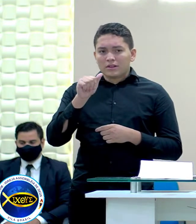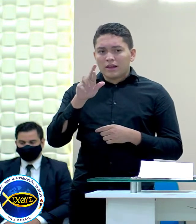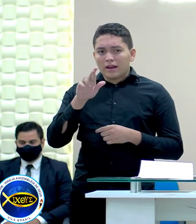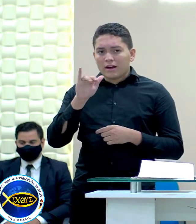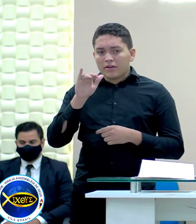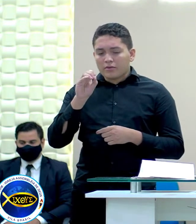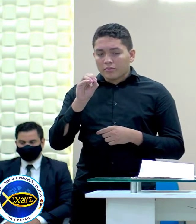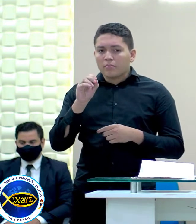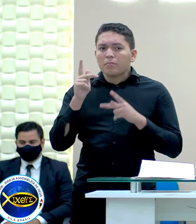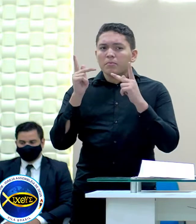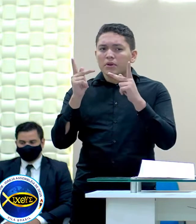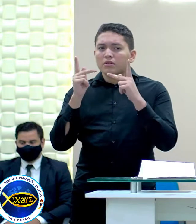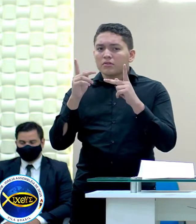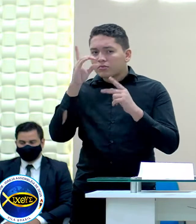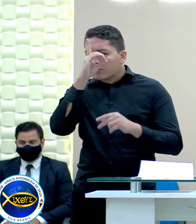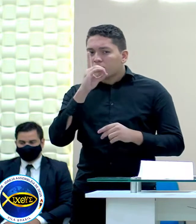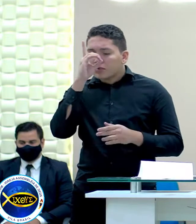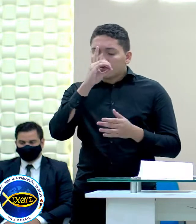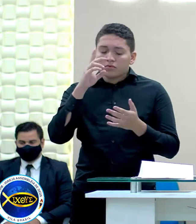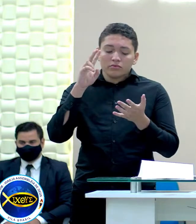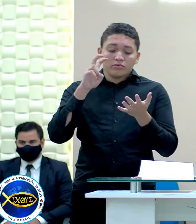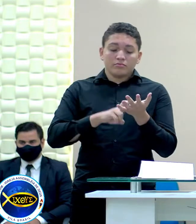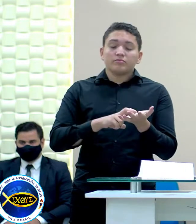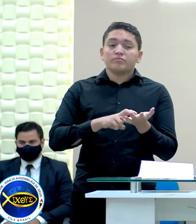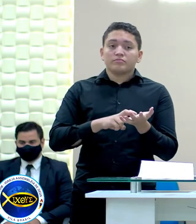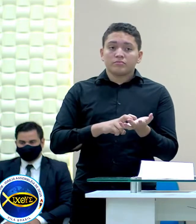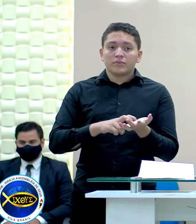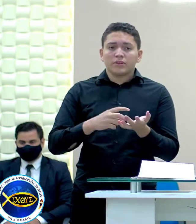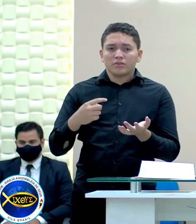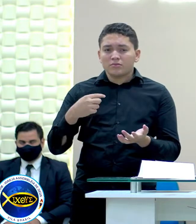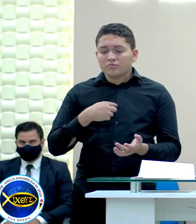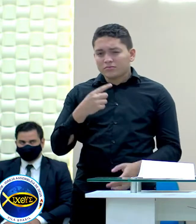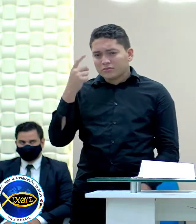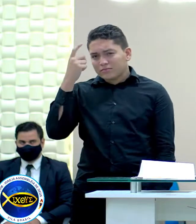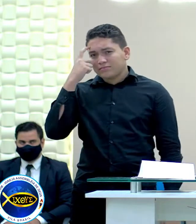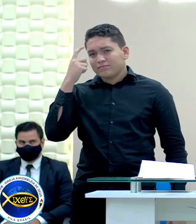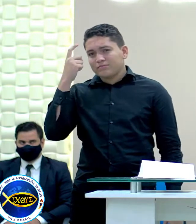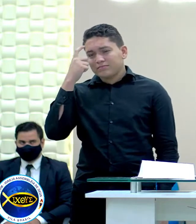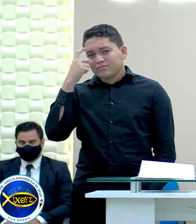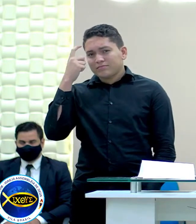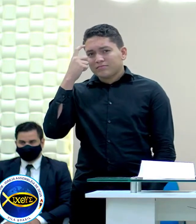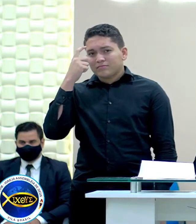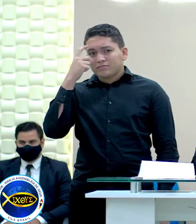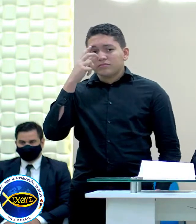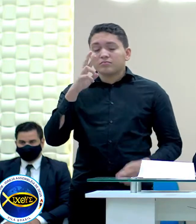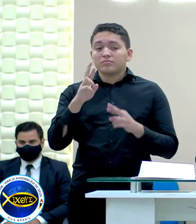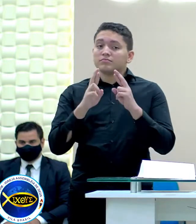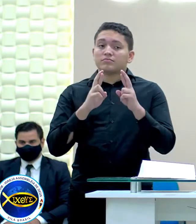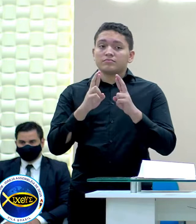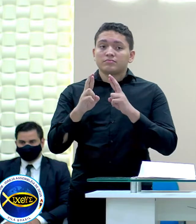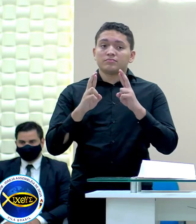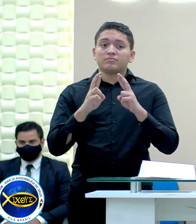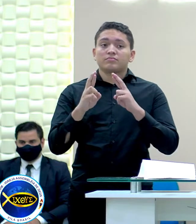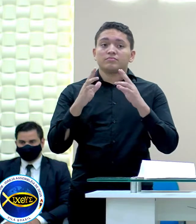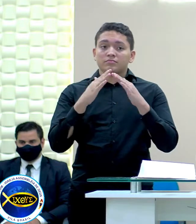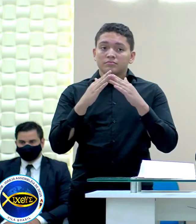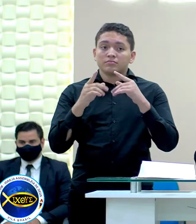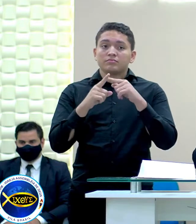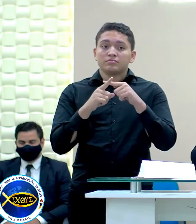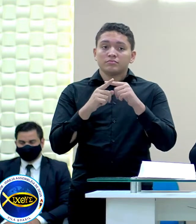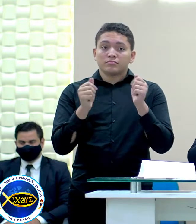do Senhor no domingo pela manhã, eu estava pensando no relacionamento da igreja com